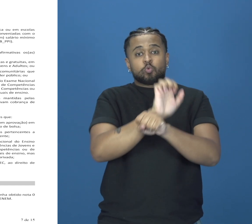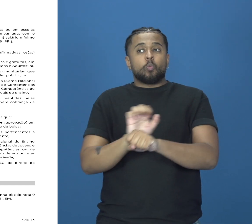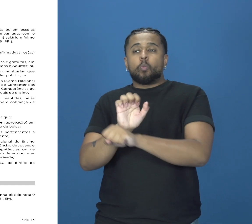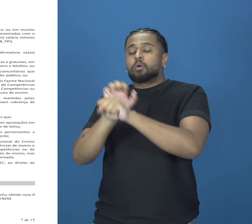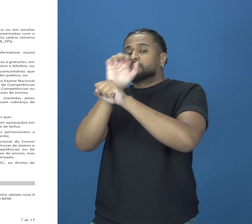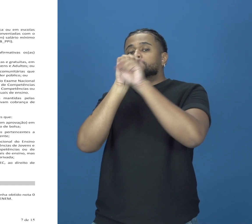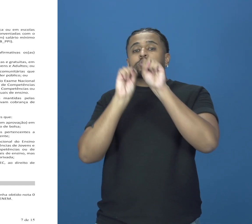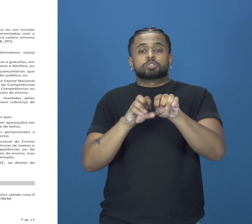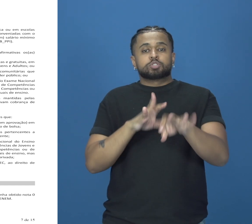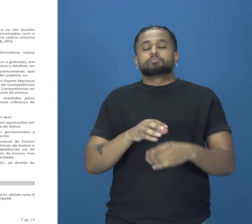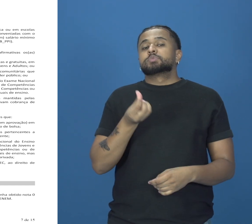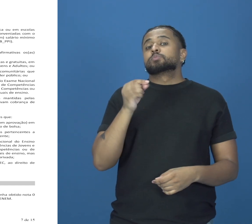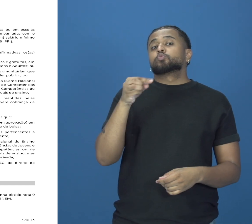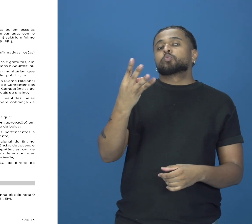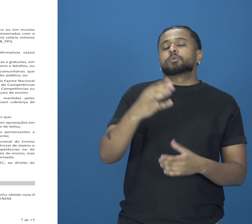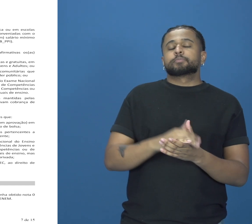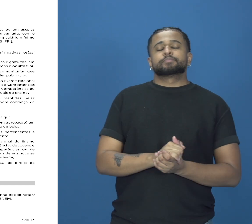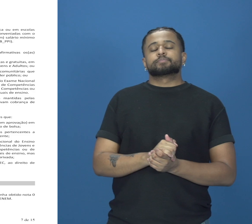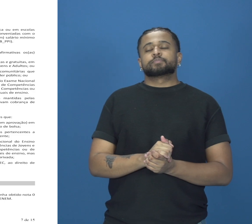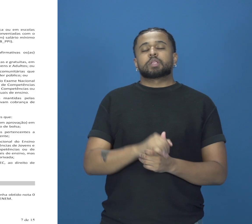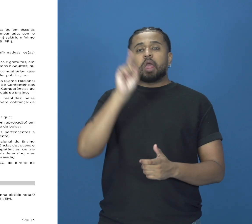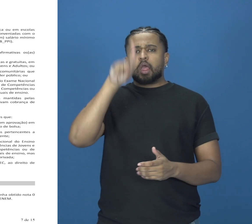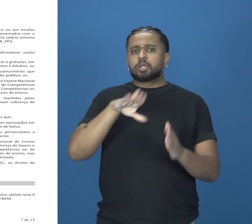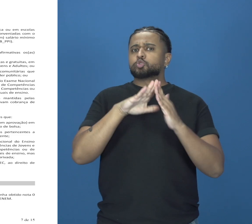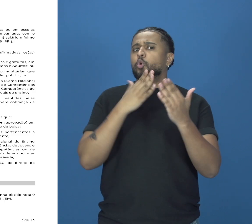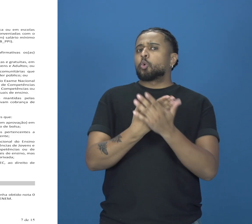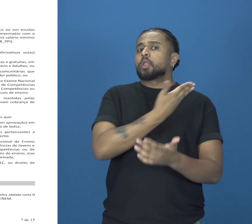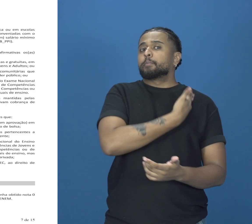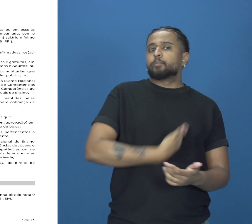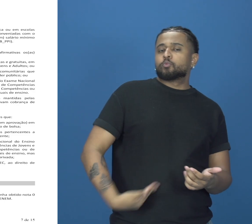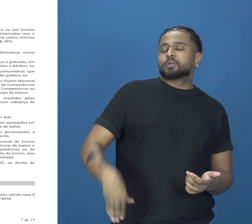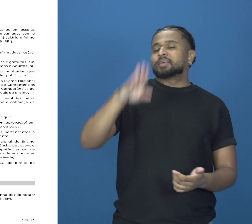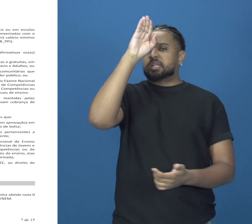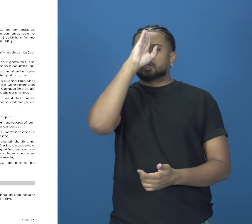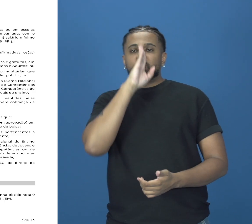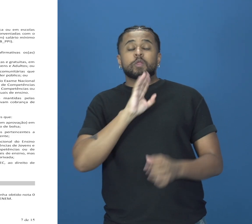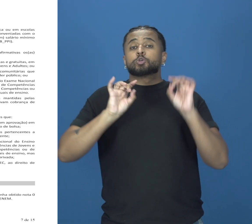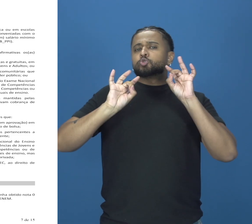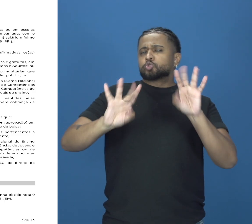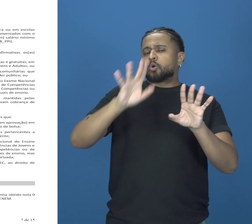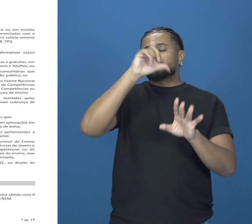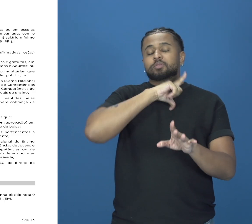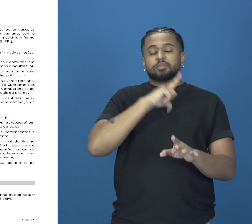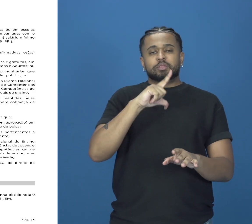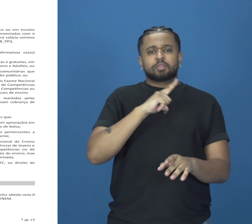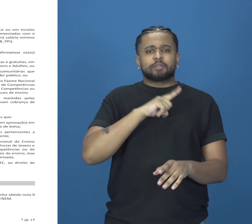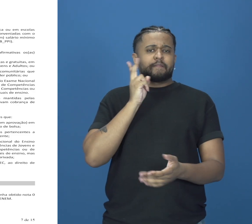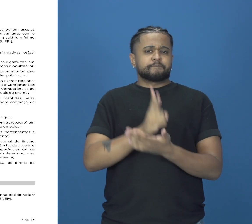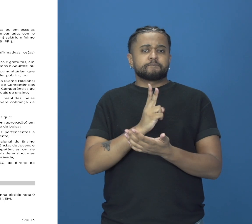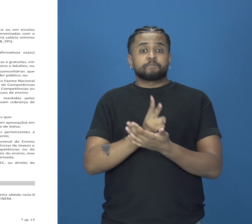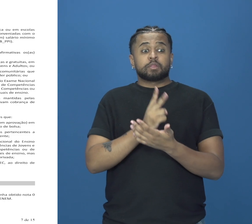ensino. 6.4. Consideram-se escolas públicas e gratuitas somente aquelas mantidas